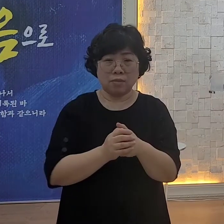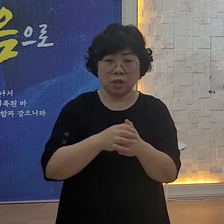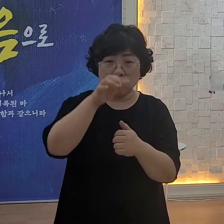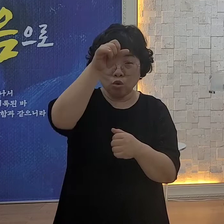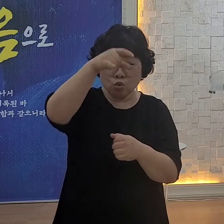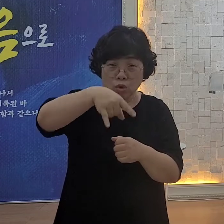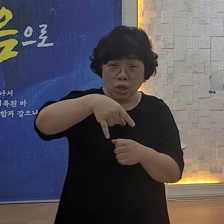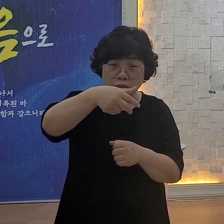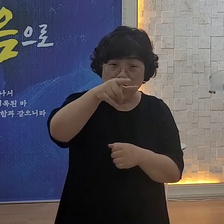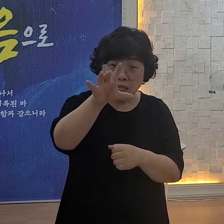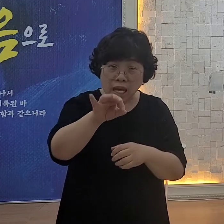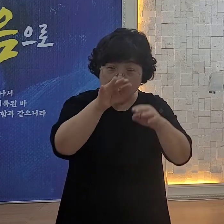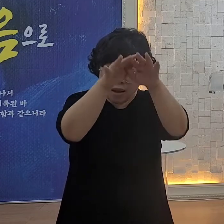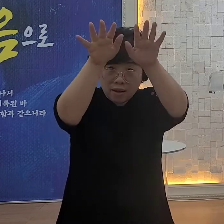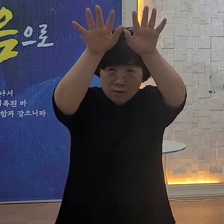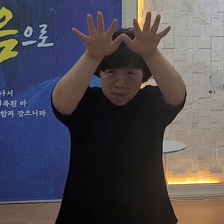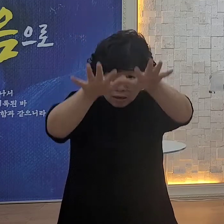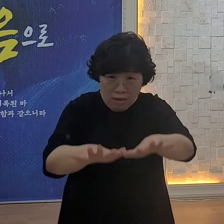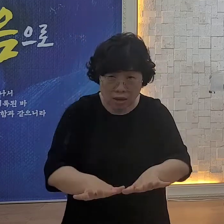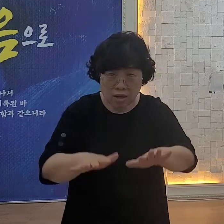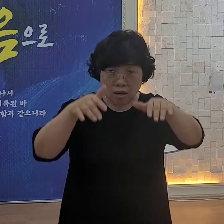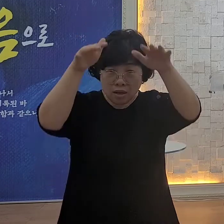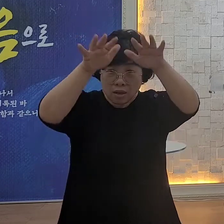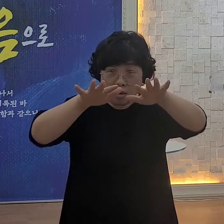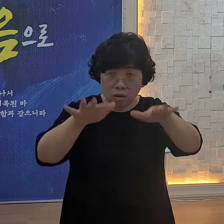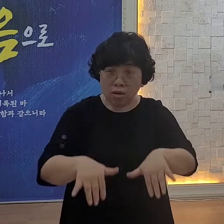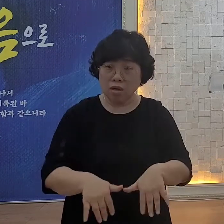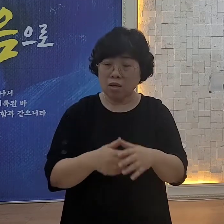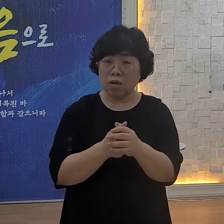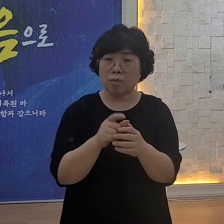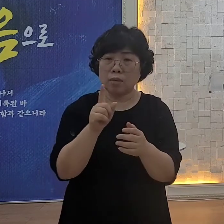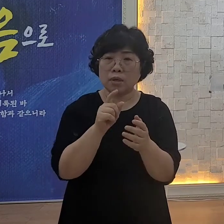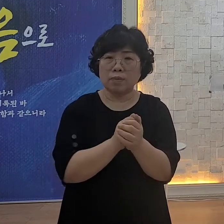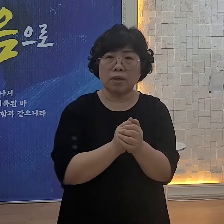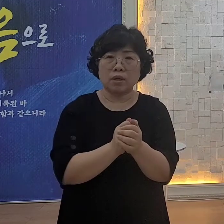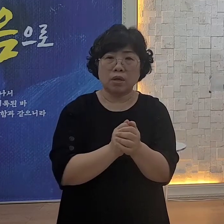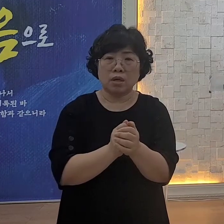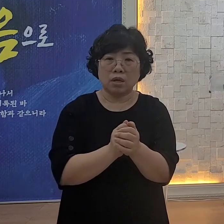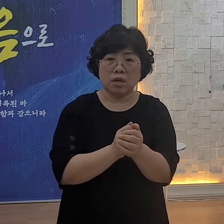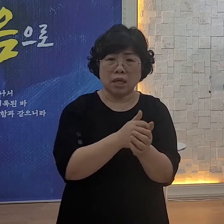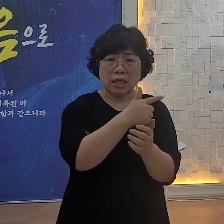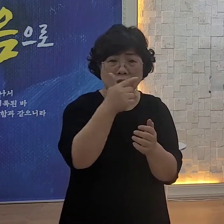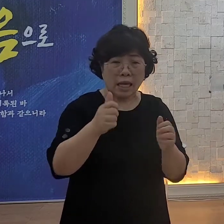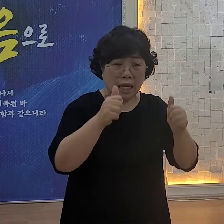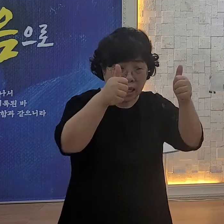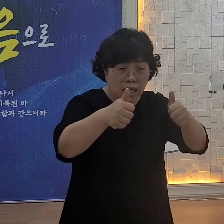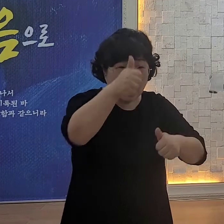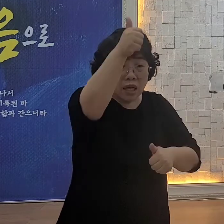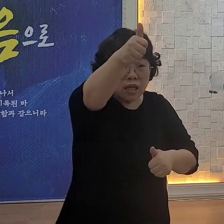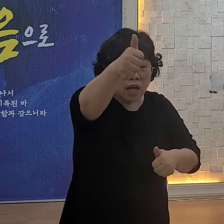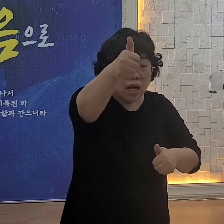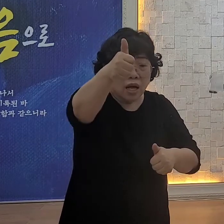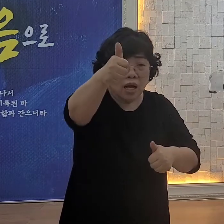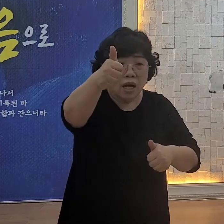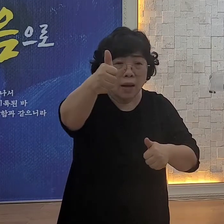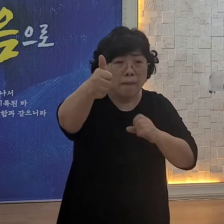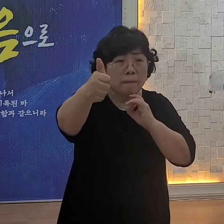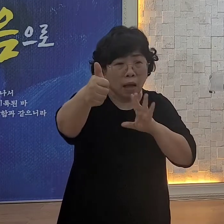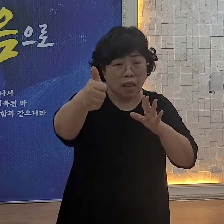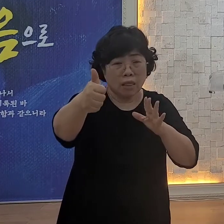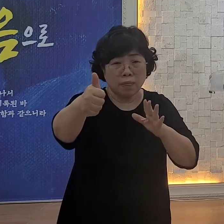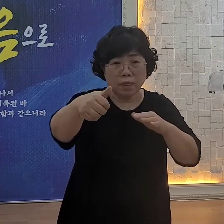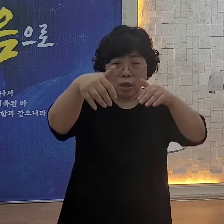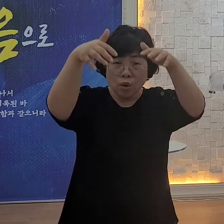우리도 겨우 제대로 갈 수 있는 곳이 그 휘장 앞에까지. 휘장 너머에 누가 있습니까? 하나님이